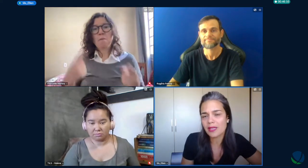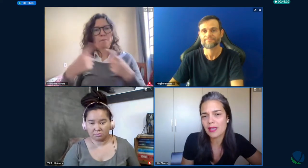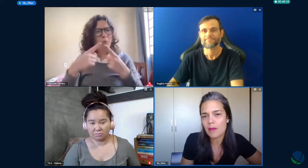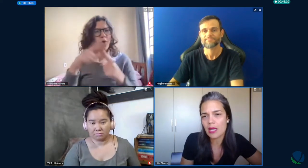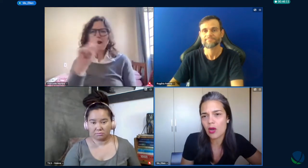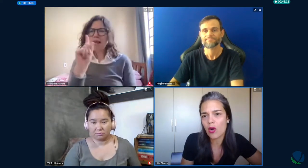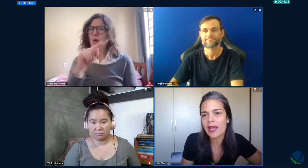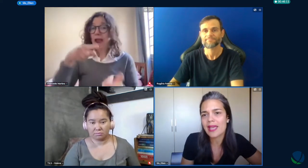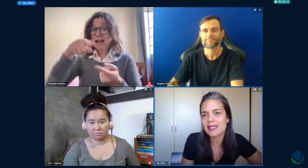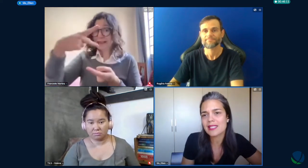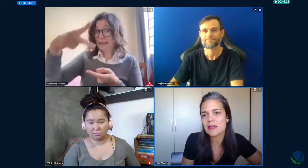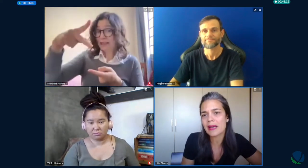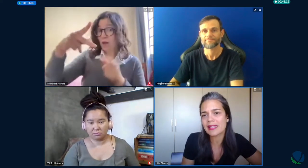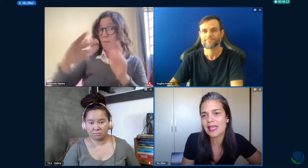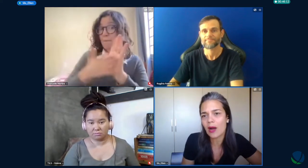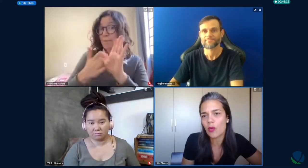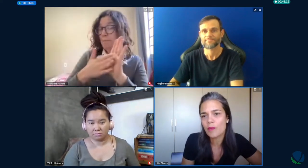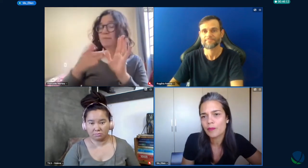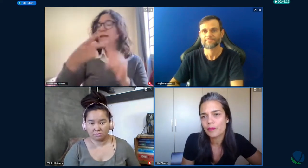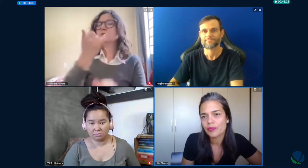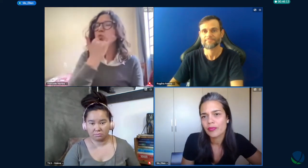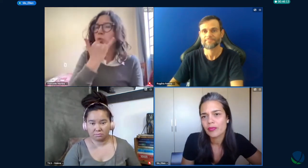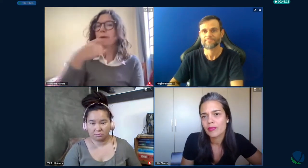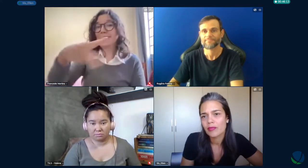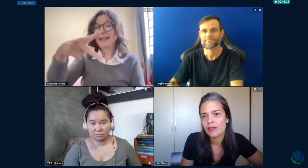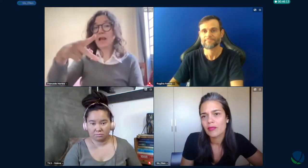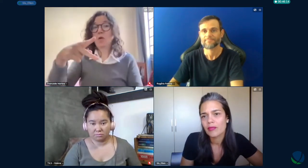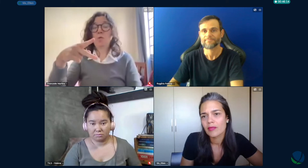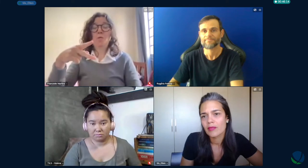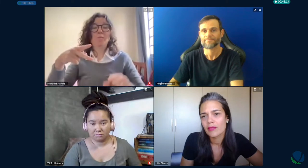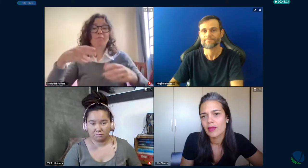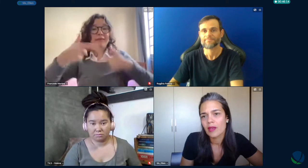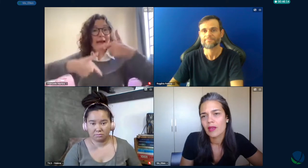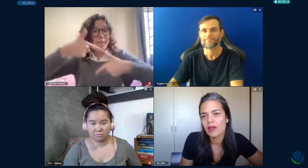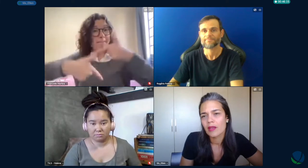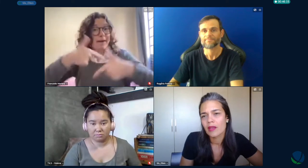pudesse compreender melhor esse material.